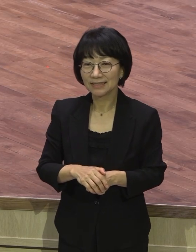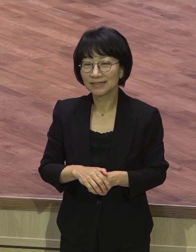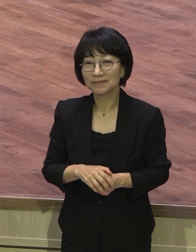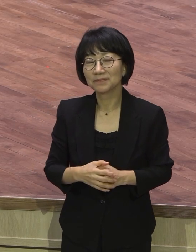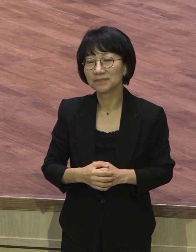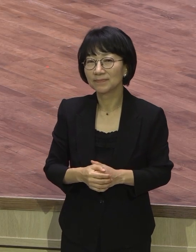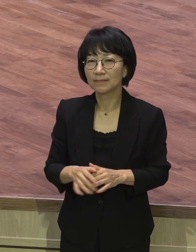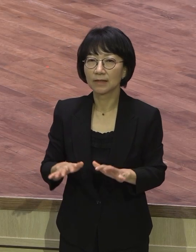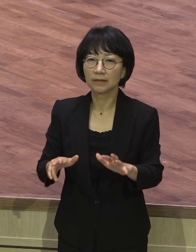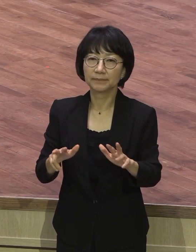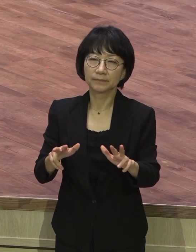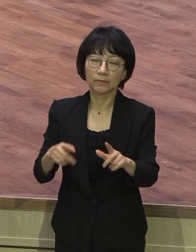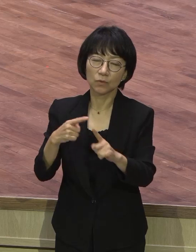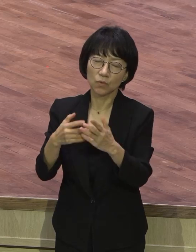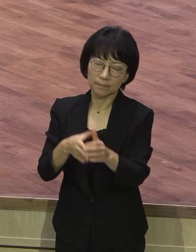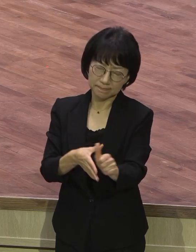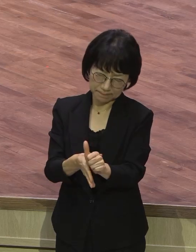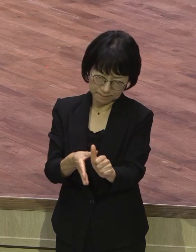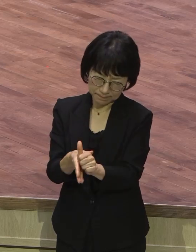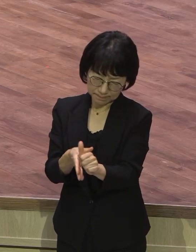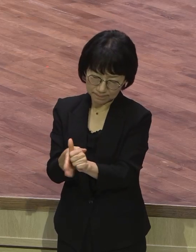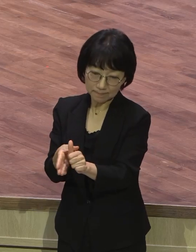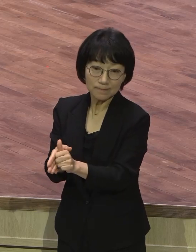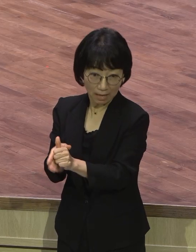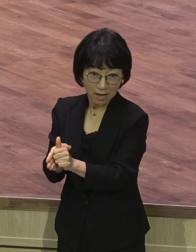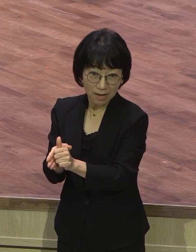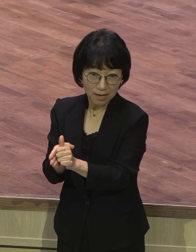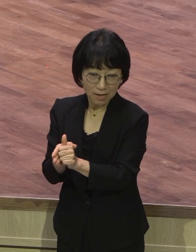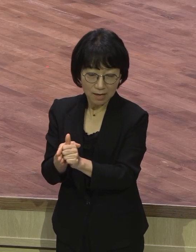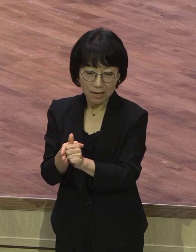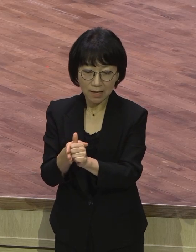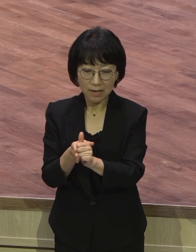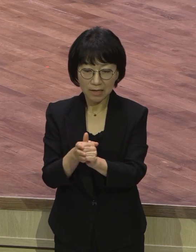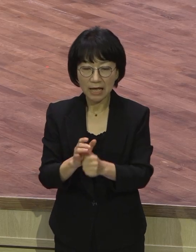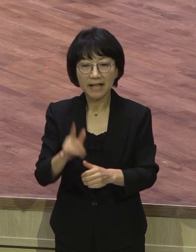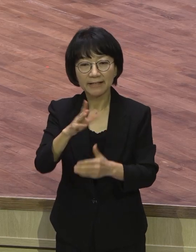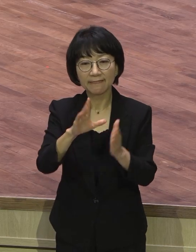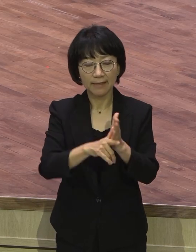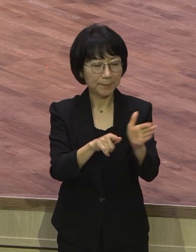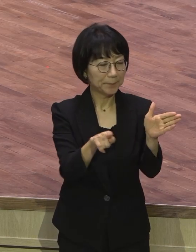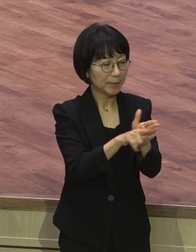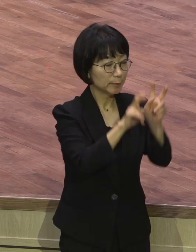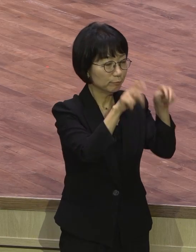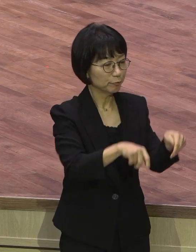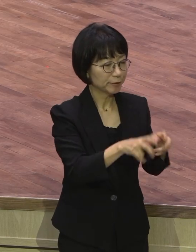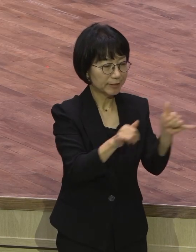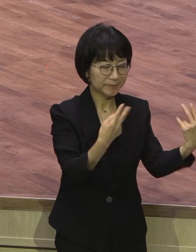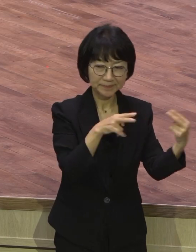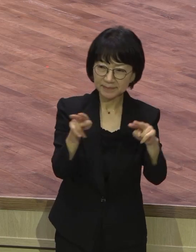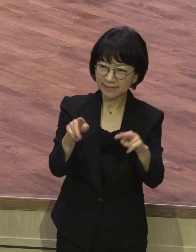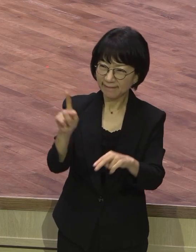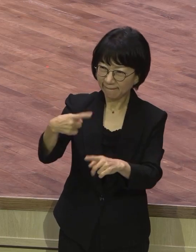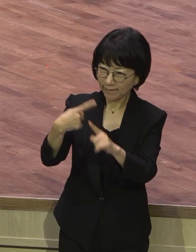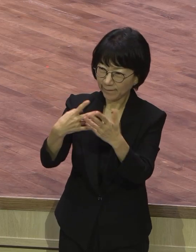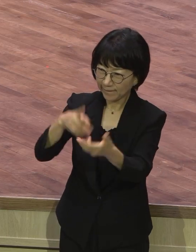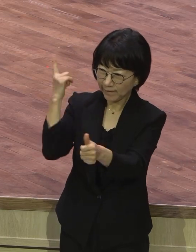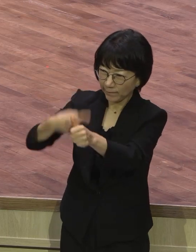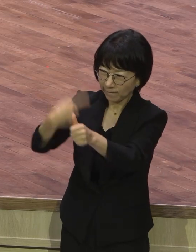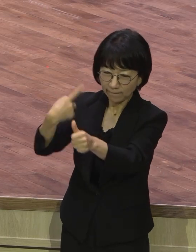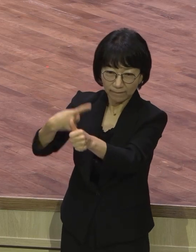끊임없이 공격입니다. 그런 것들을 통해서 계속 불신자들에게 교회 이미지 안 좋더라. 신앙생활